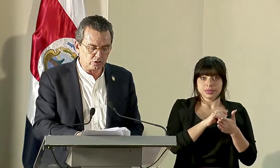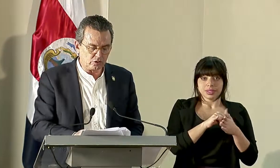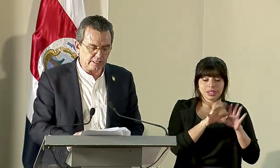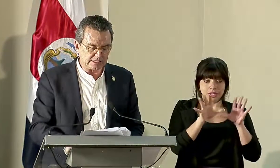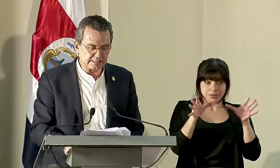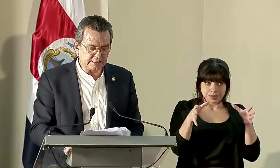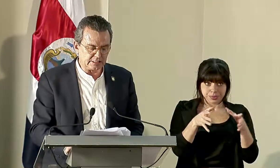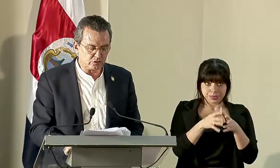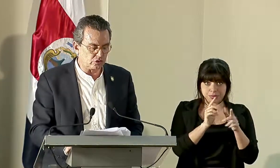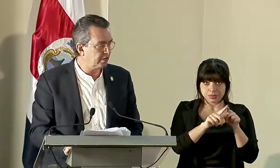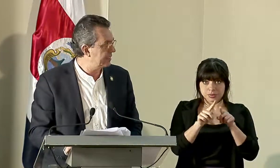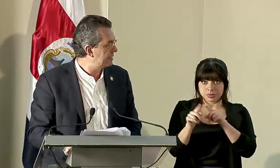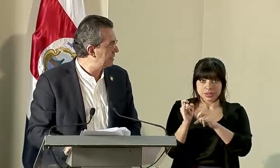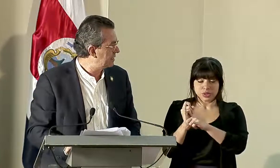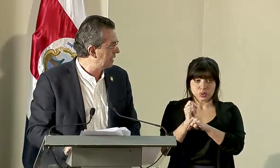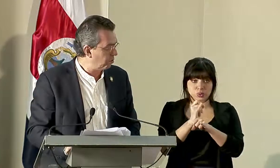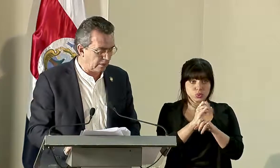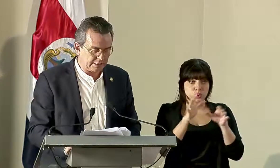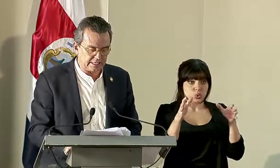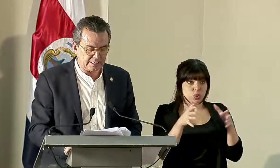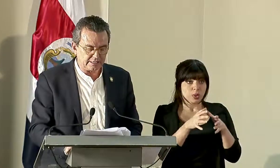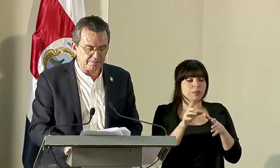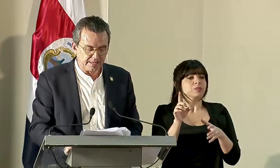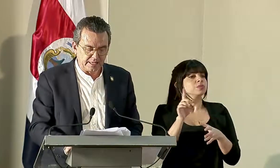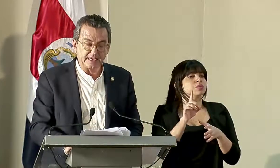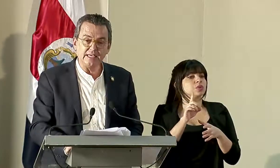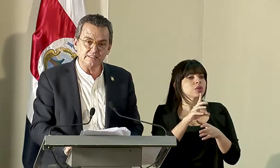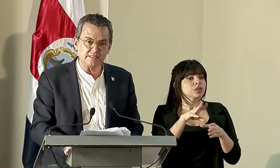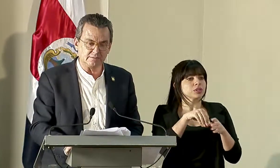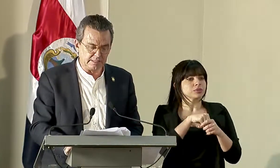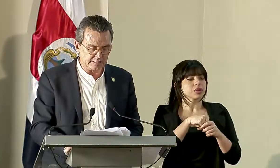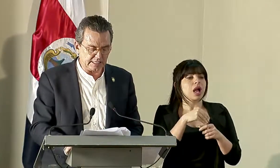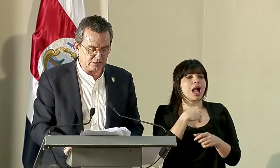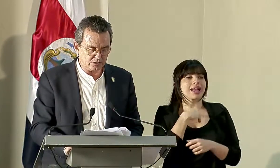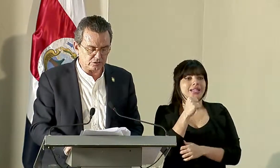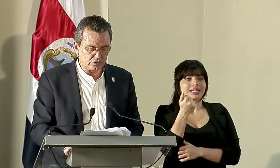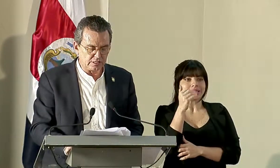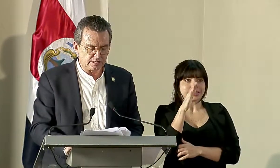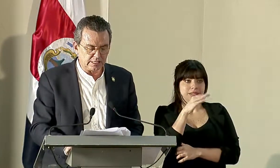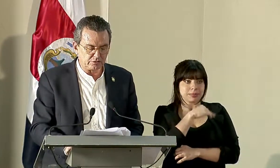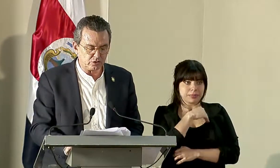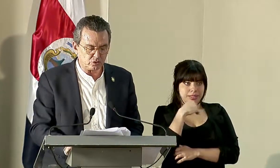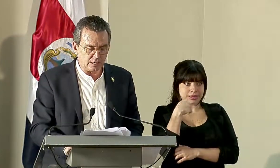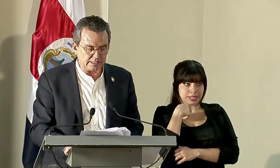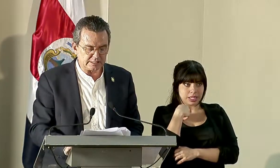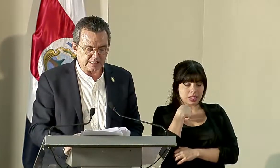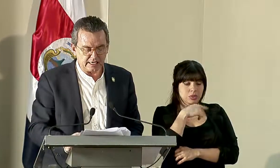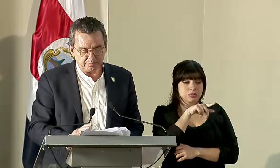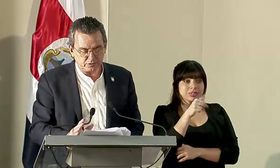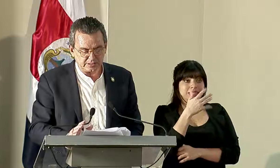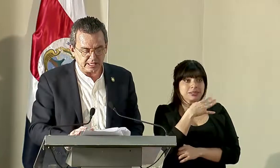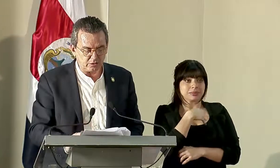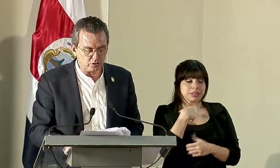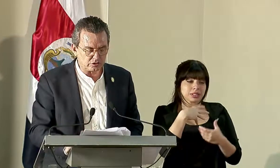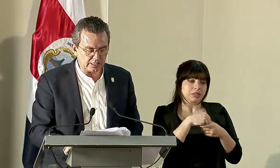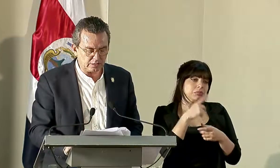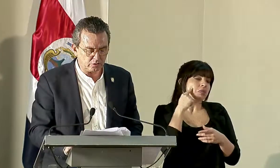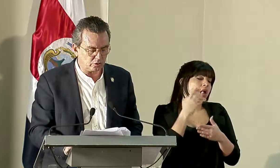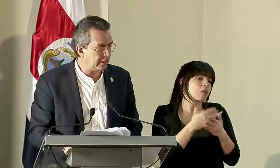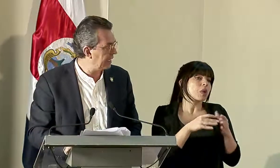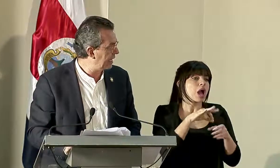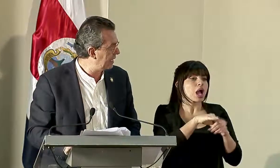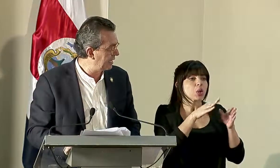El conjunto de estas instituciones se encuentran 15 ministerios, dentro de los cuales está, por citar